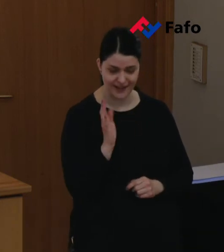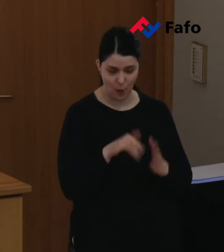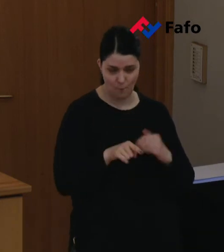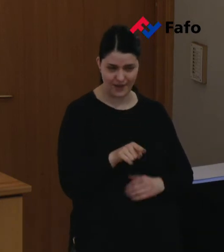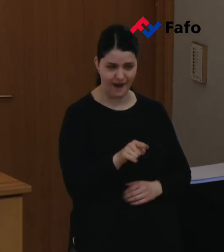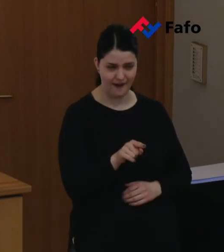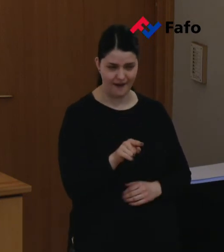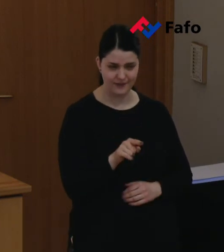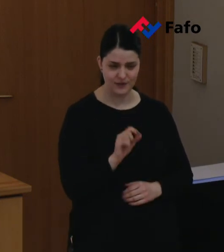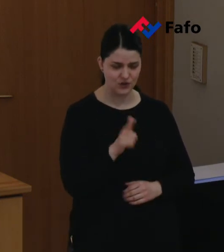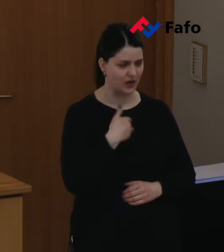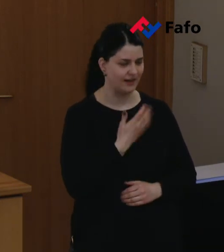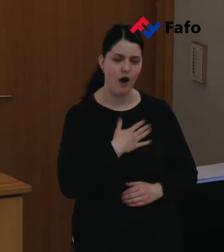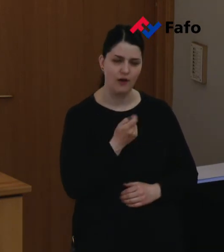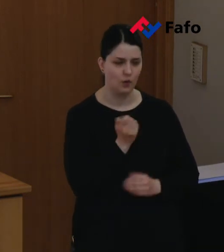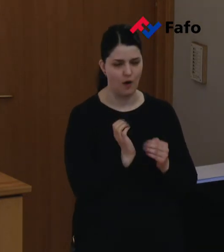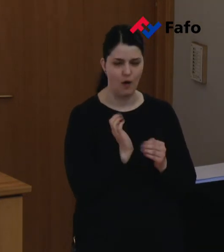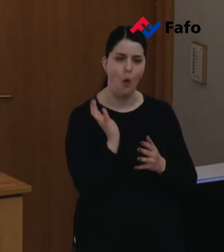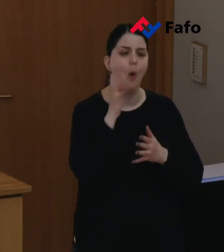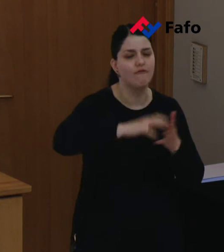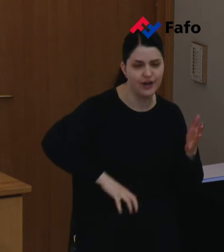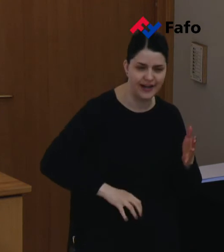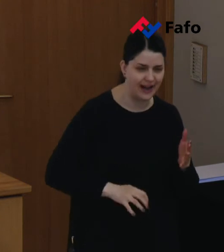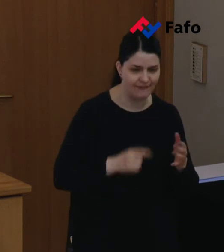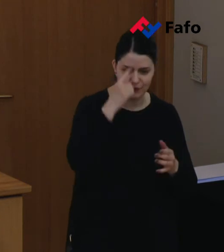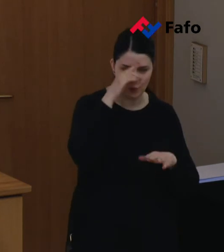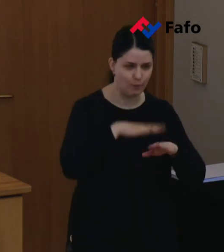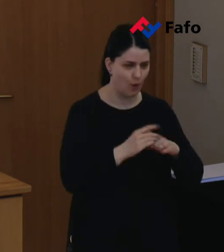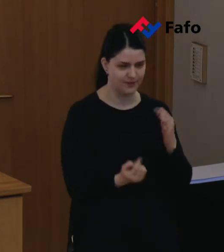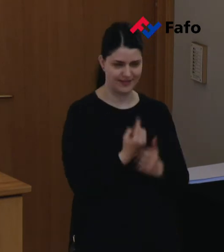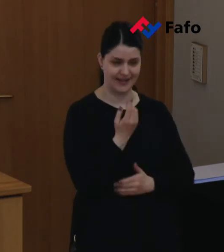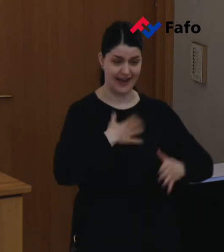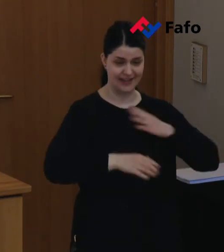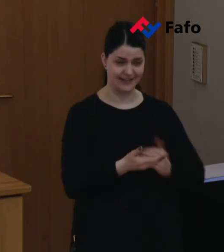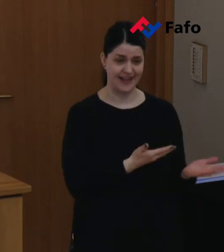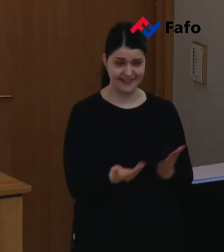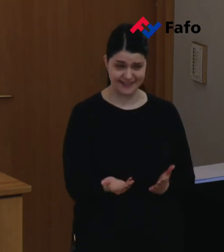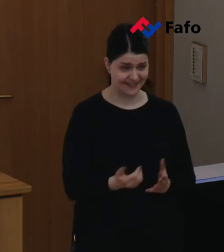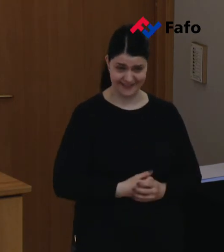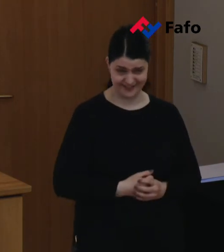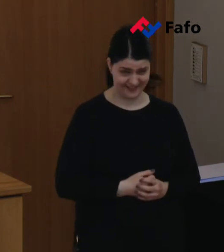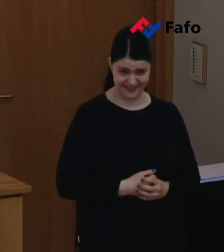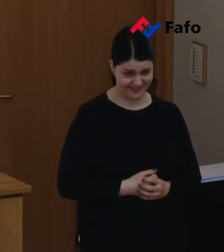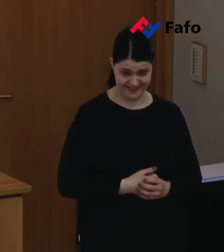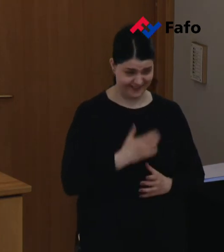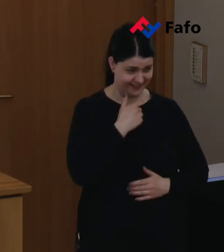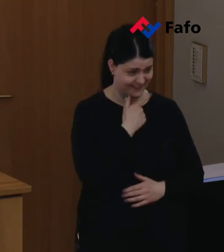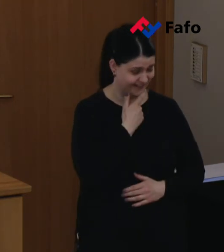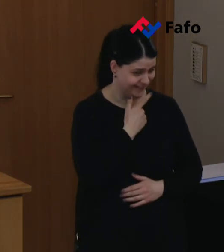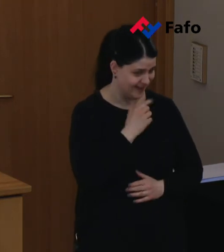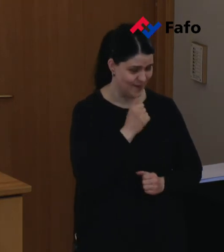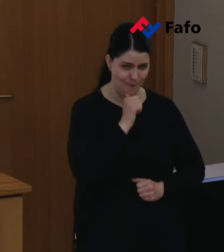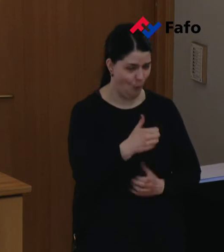og det jo at man skal ikke ha noe overdreven liksom, tro på spesialisthelsetjenesten. Man må